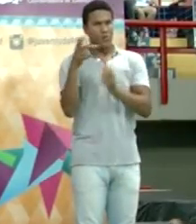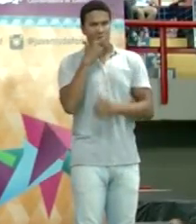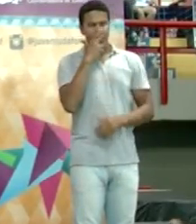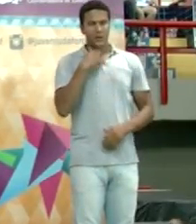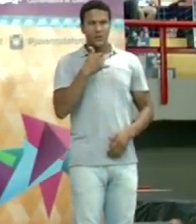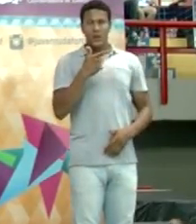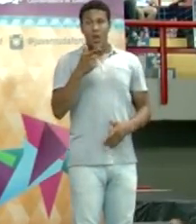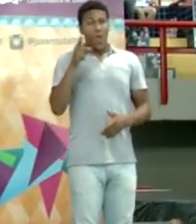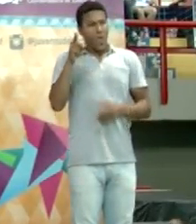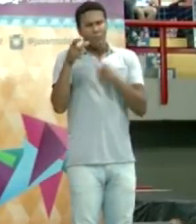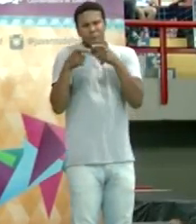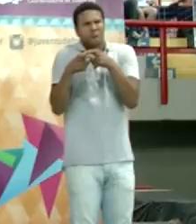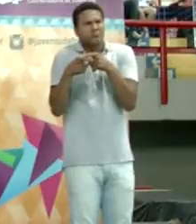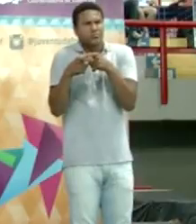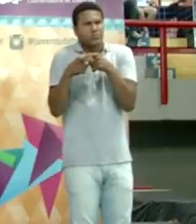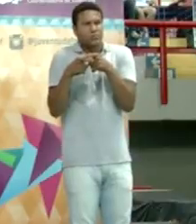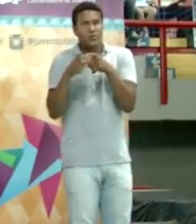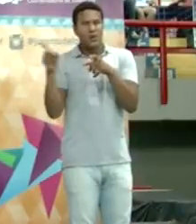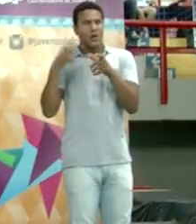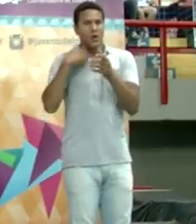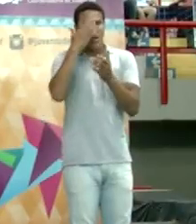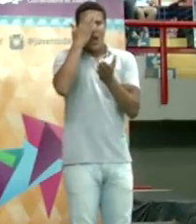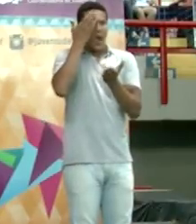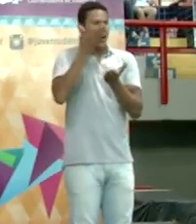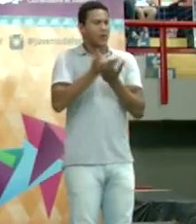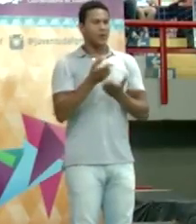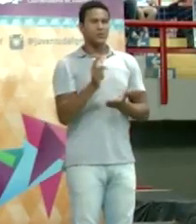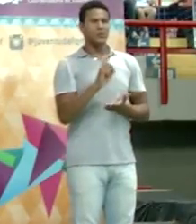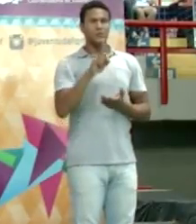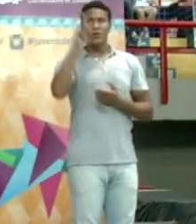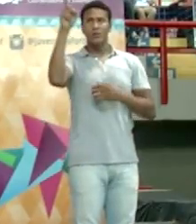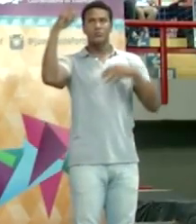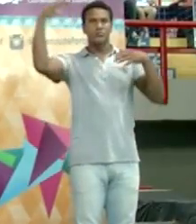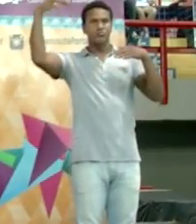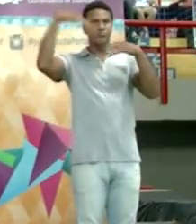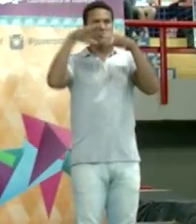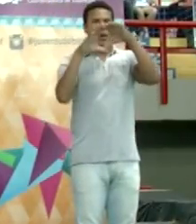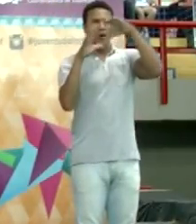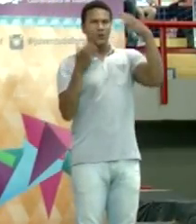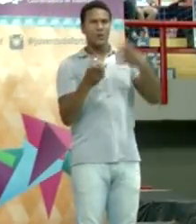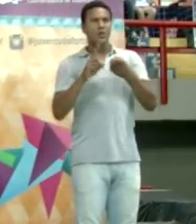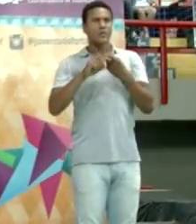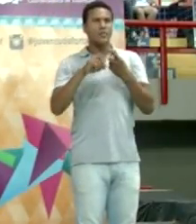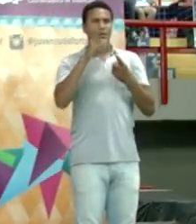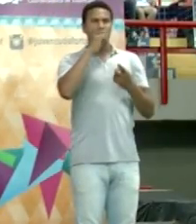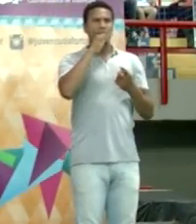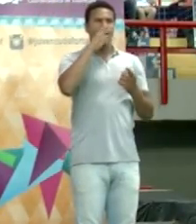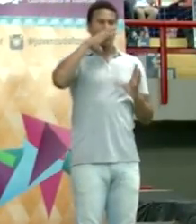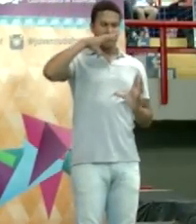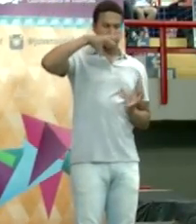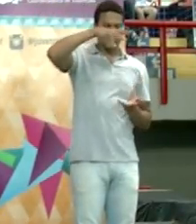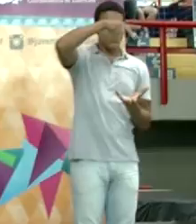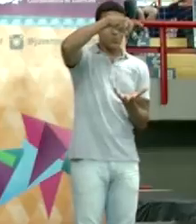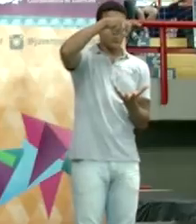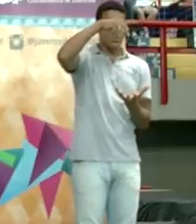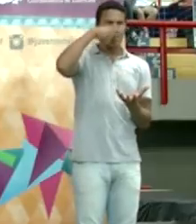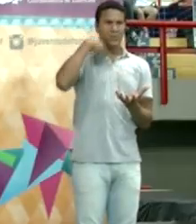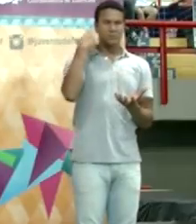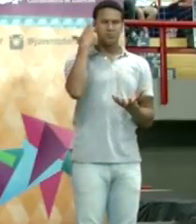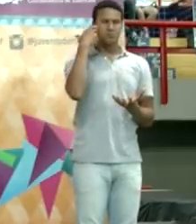a minoria, não acreditam nem no aquecimento global, nem na destruição da camada de ozônio.